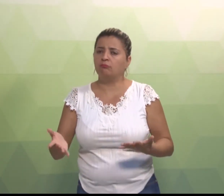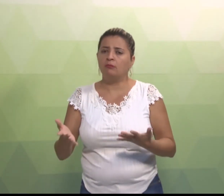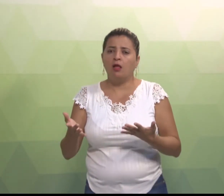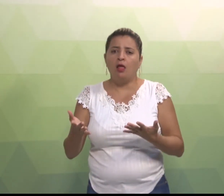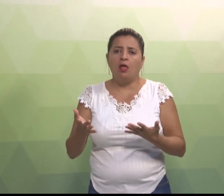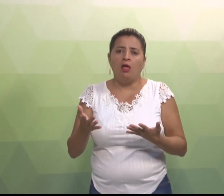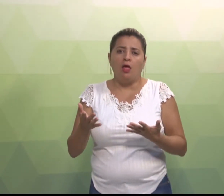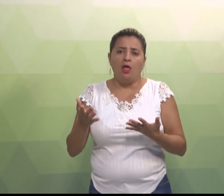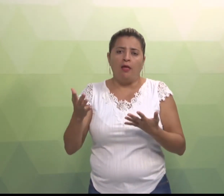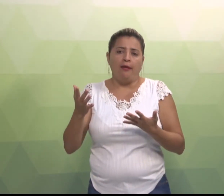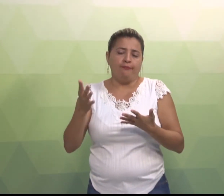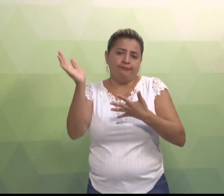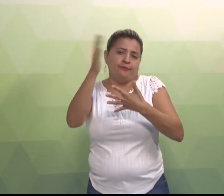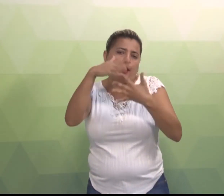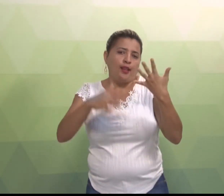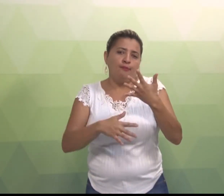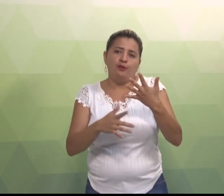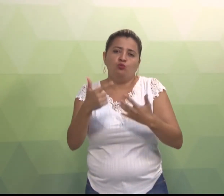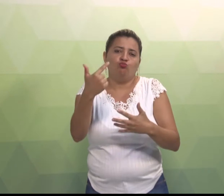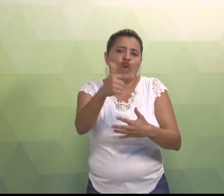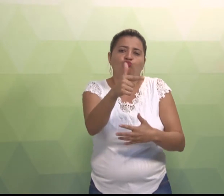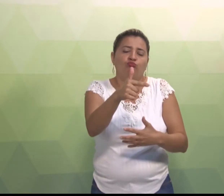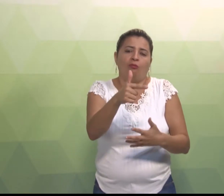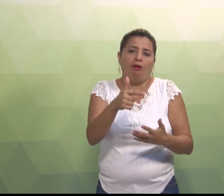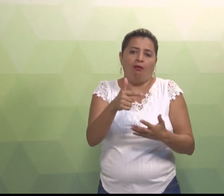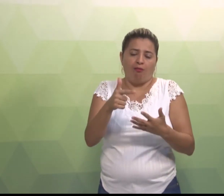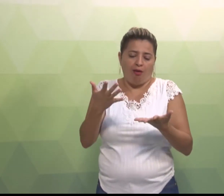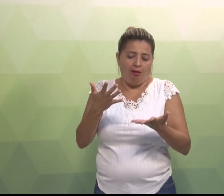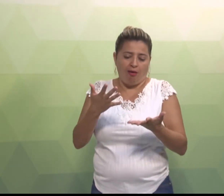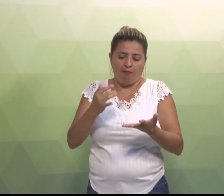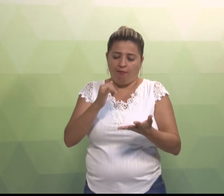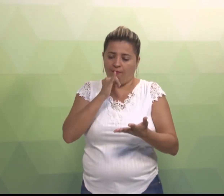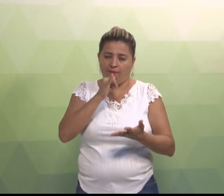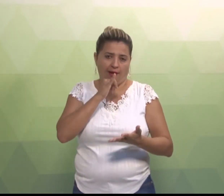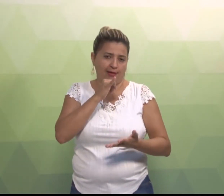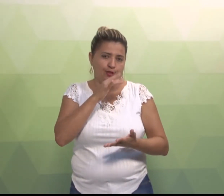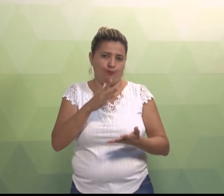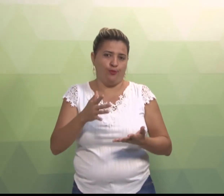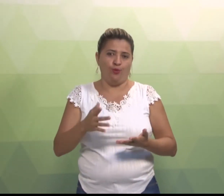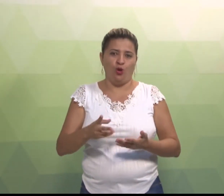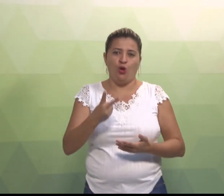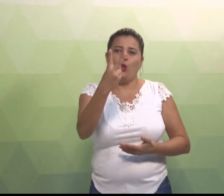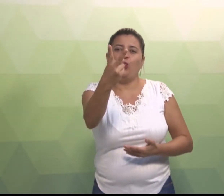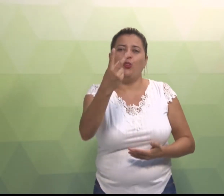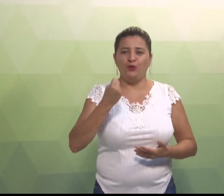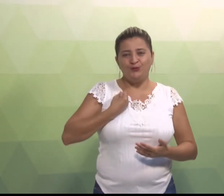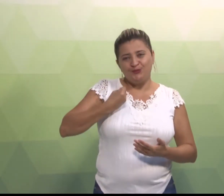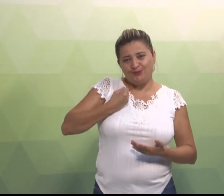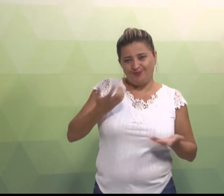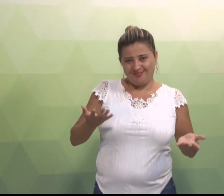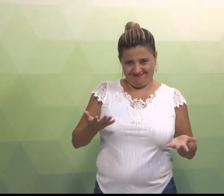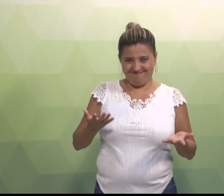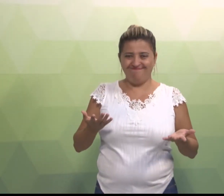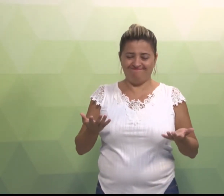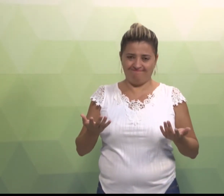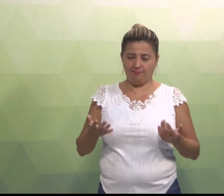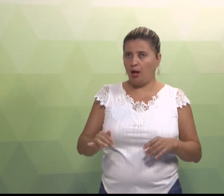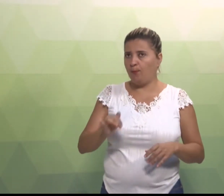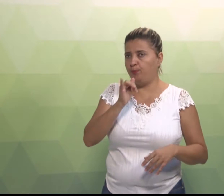quê? Dentro da Libras, nós não temos, por exemplo, dois números.